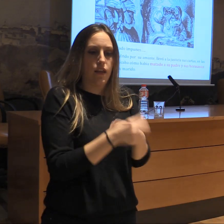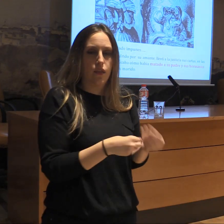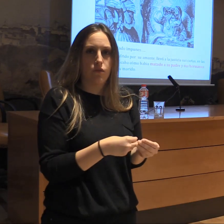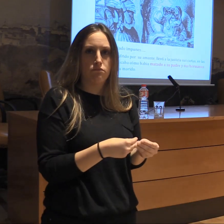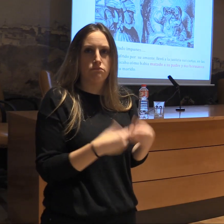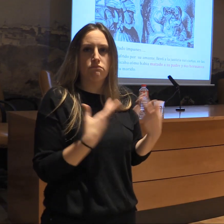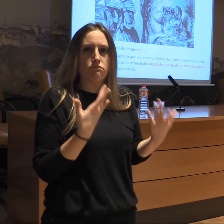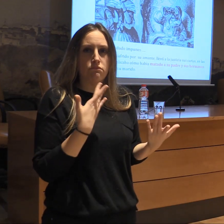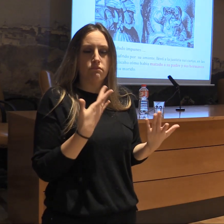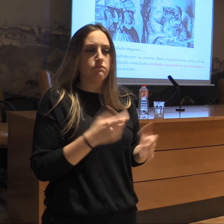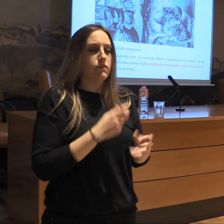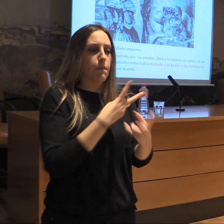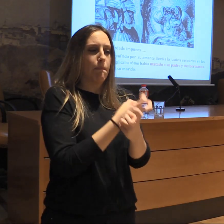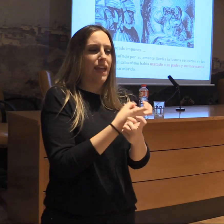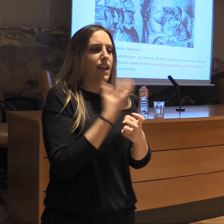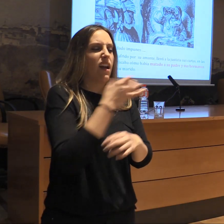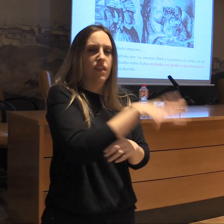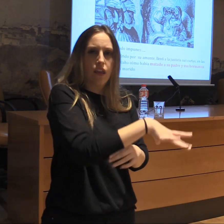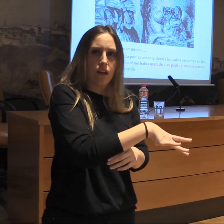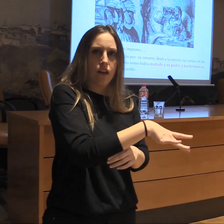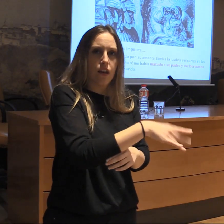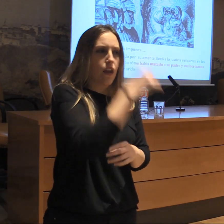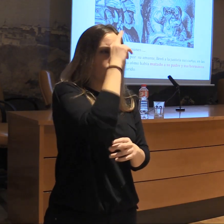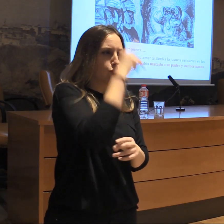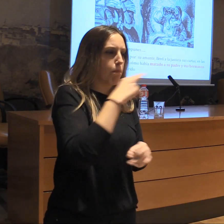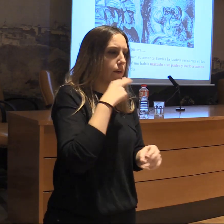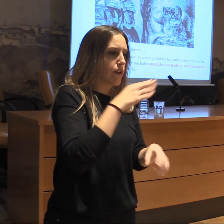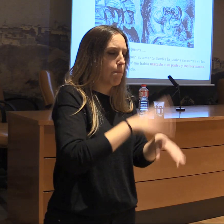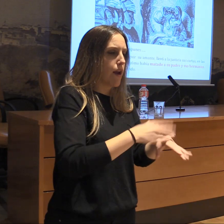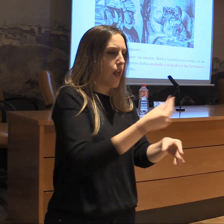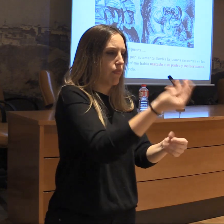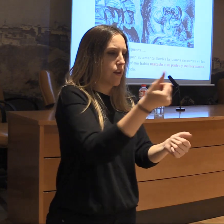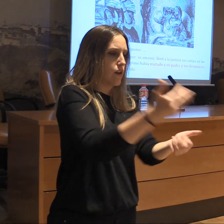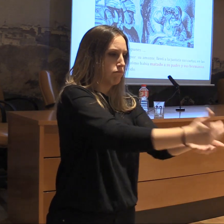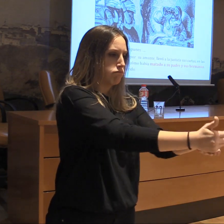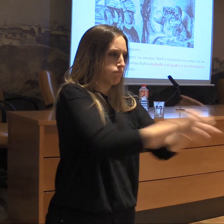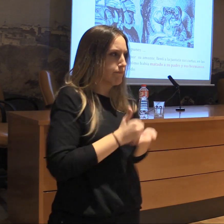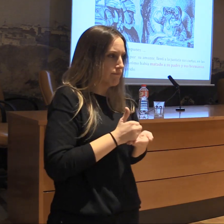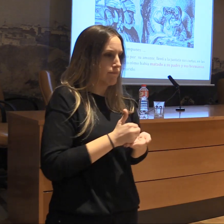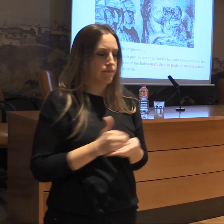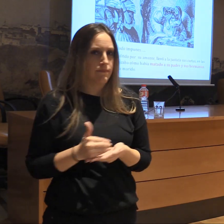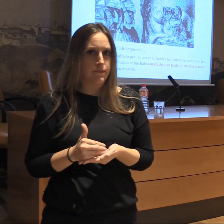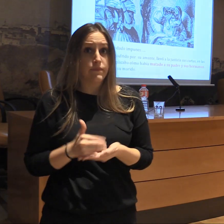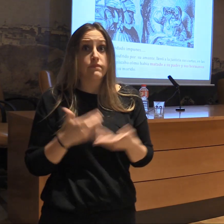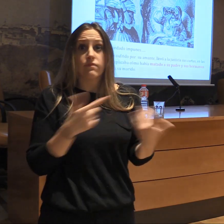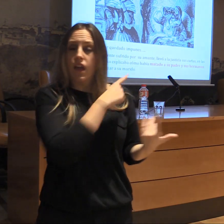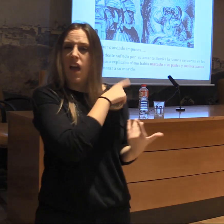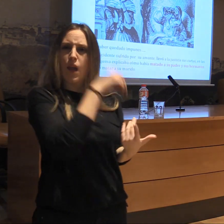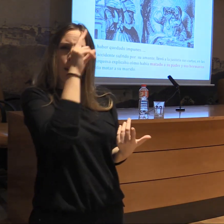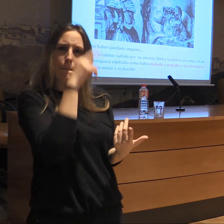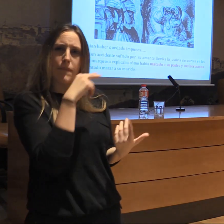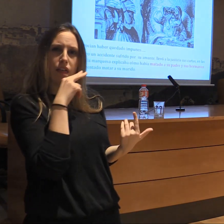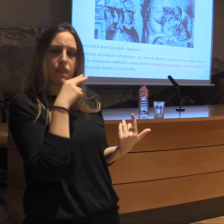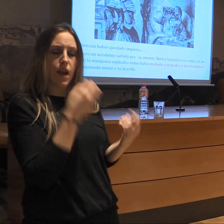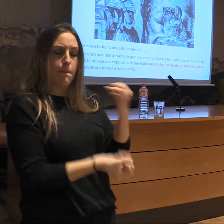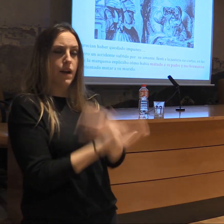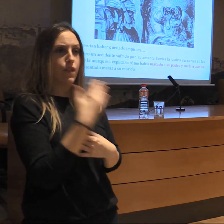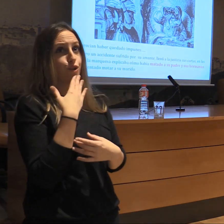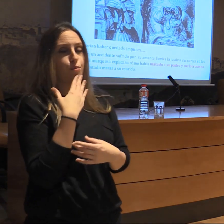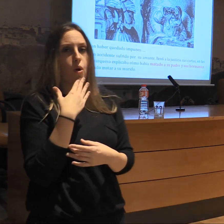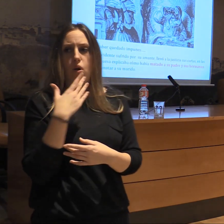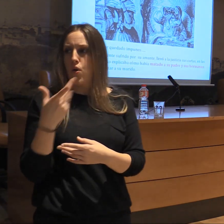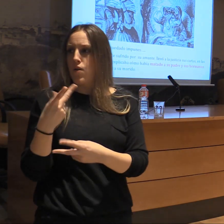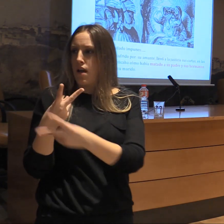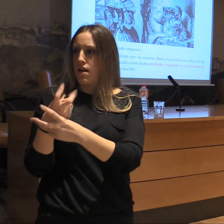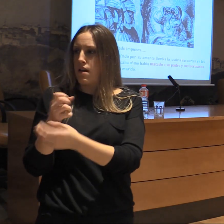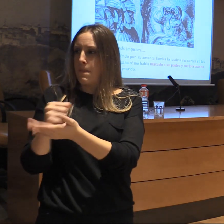envenenamiento de su padre para heredar su fortuna. Aquí está su padre bebiendo una de las medicinas o de los alimentos